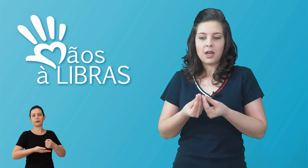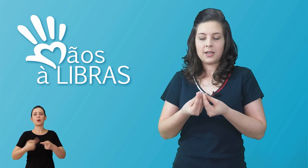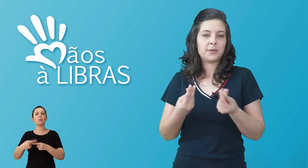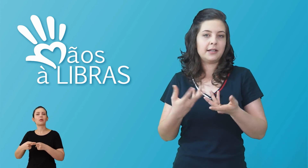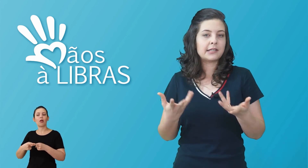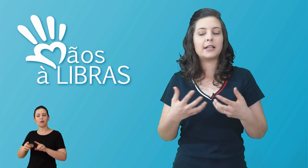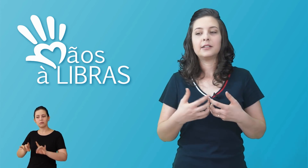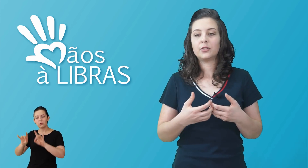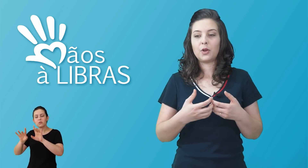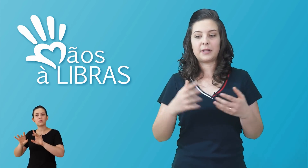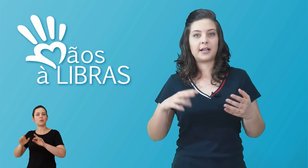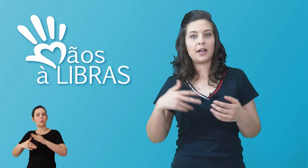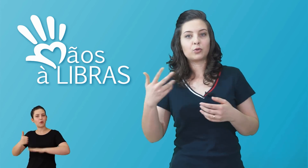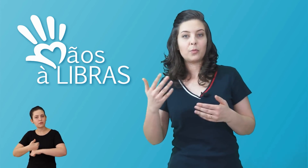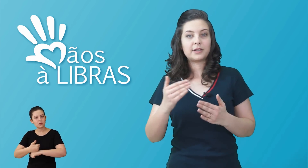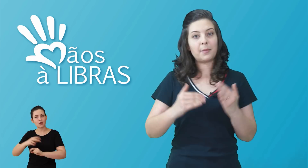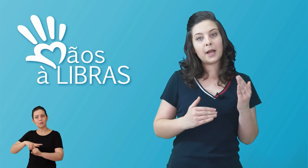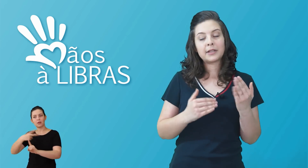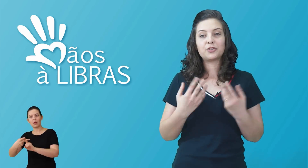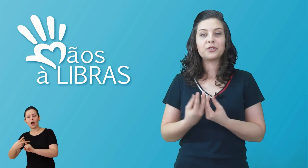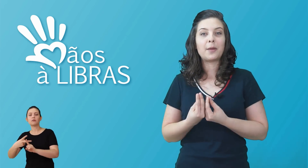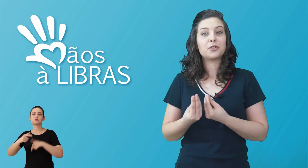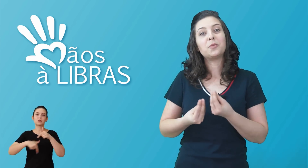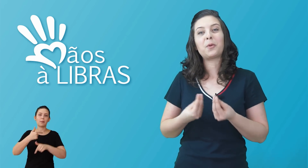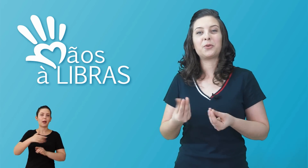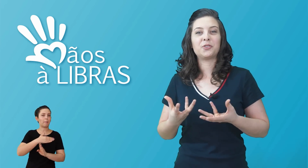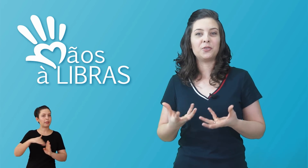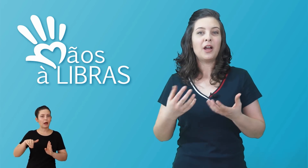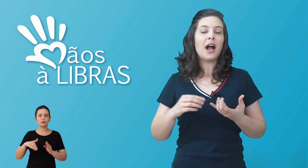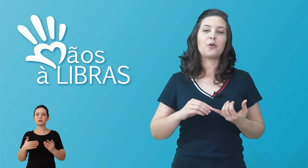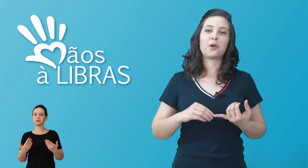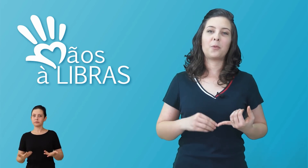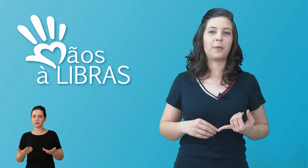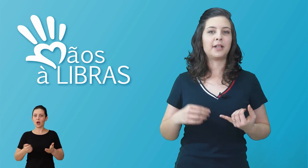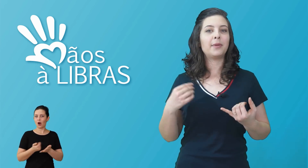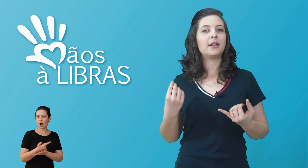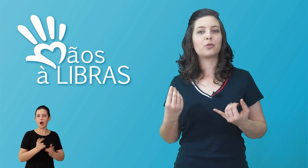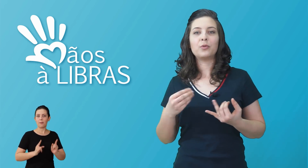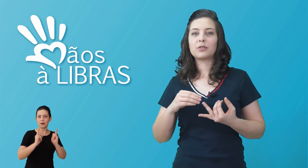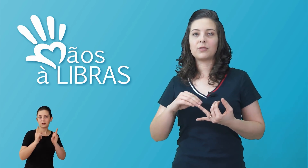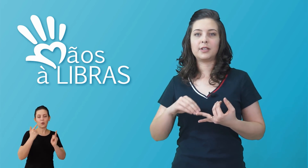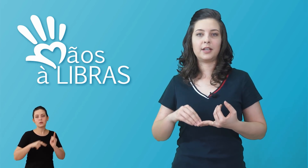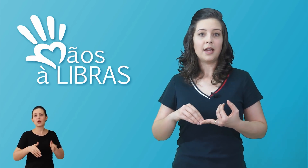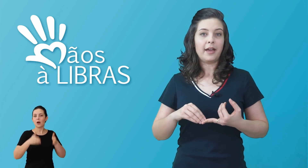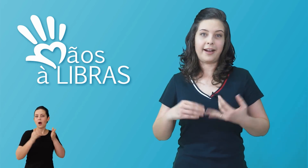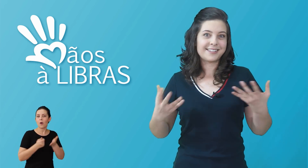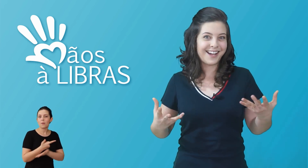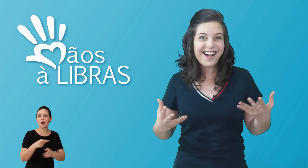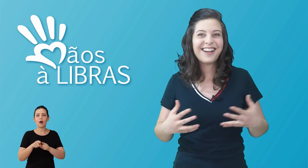profissão especializada. Então, eu passei a ganhar o dobro e trabalhar metade do tempo. Isso me proporcionou a comprar o meu apartamento, com isso eu